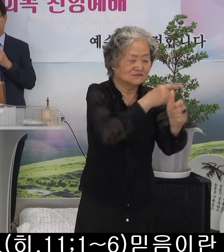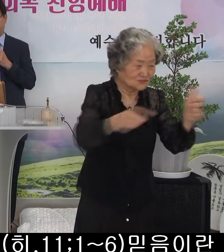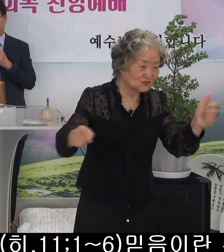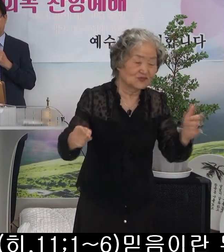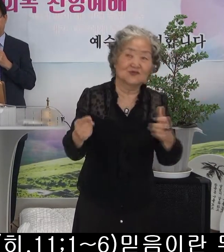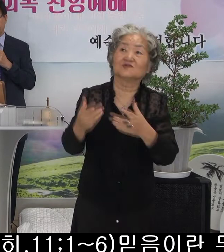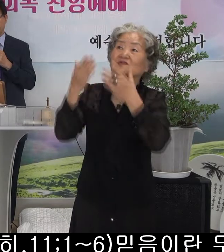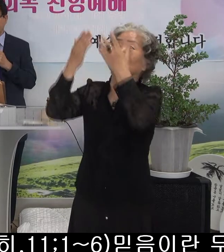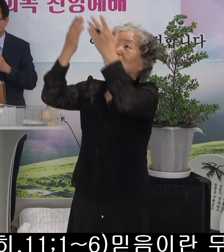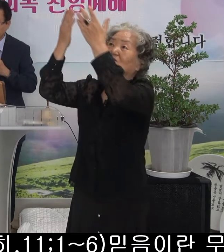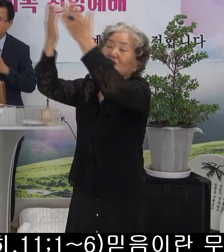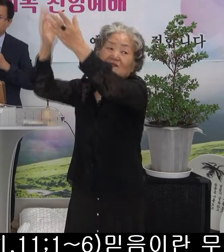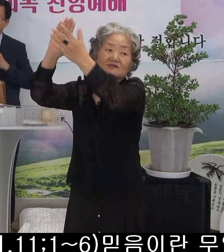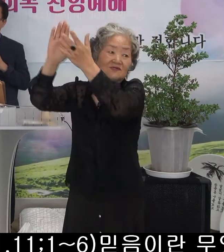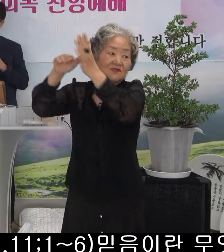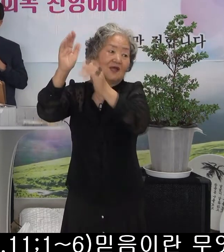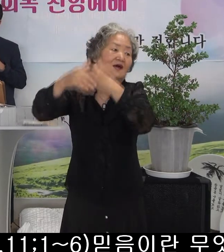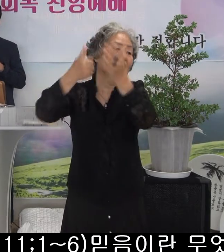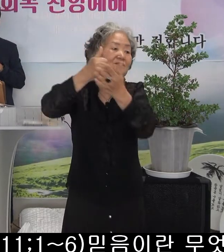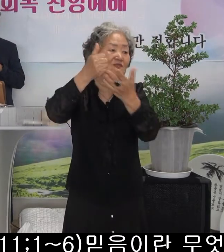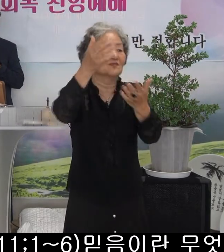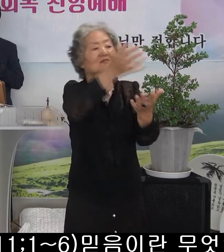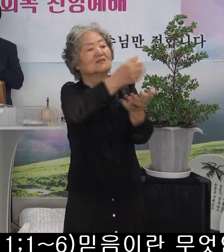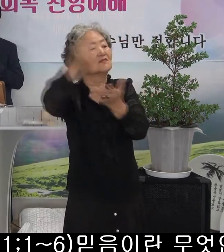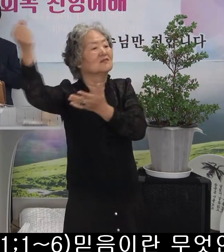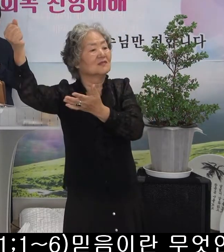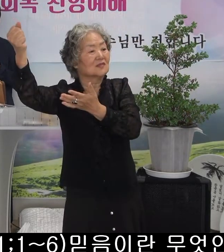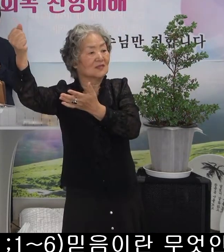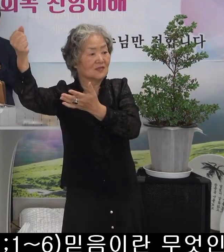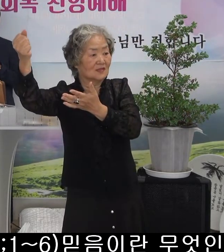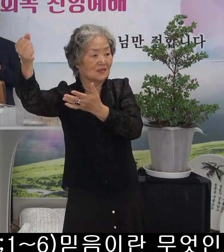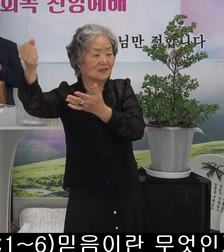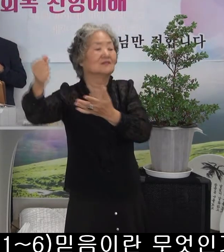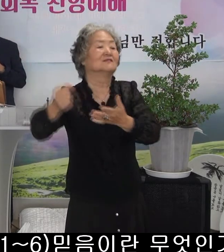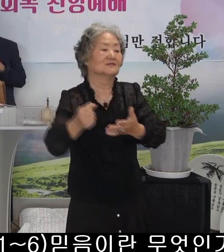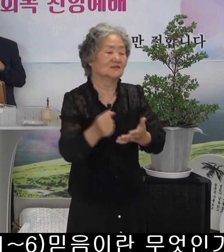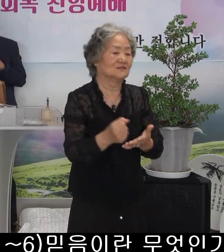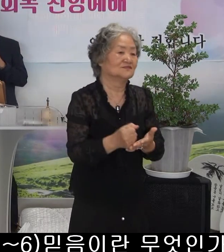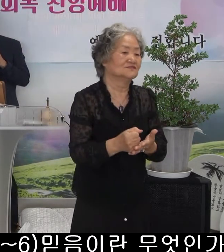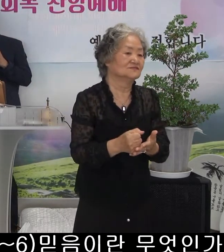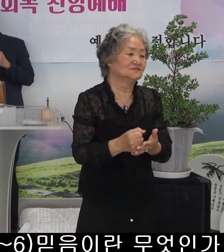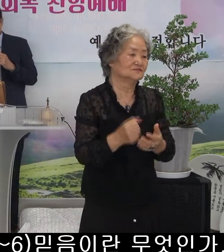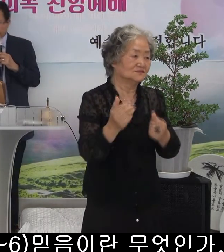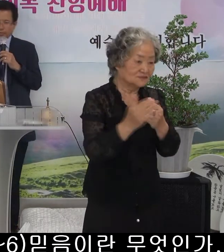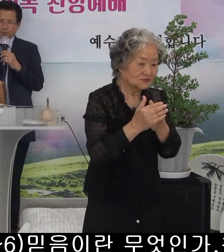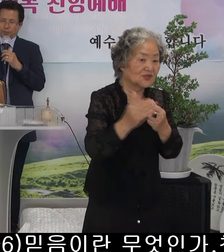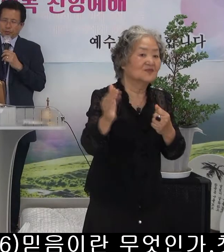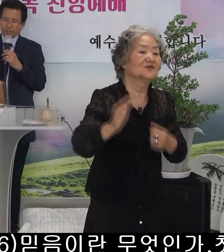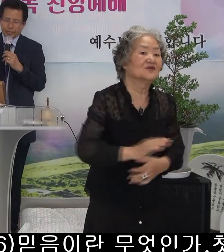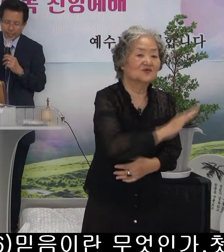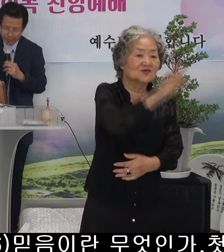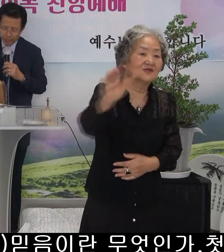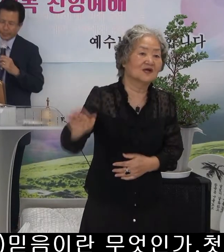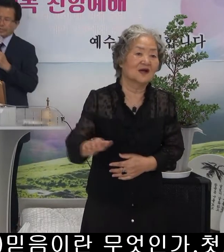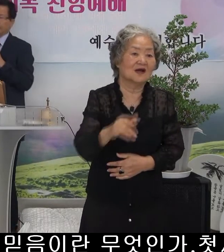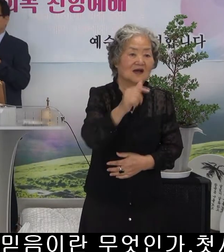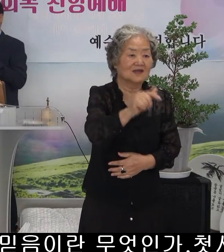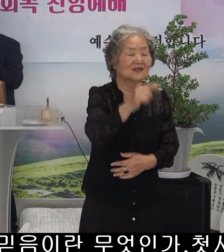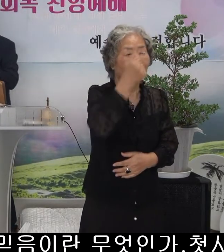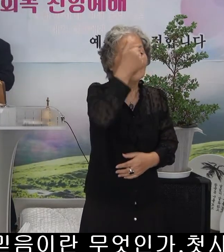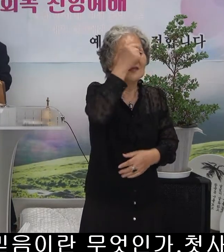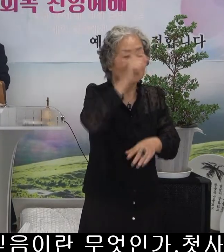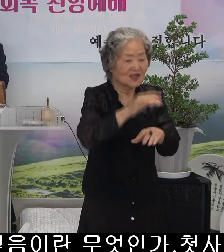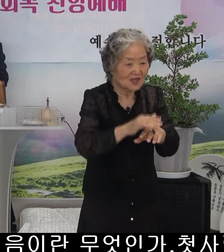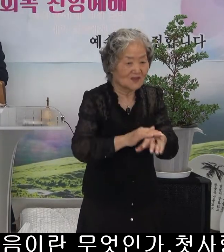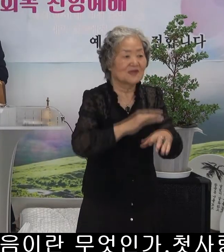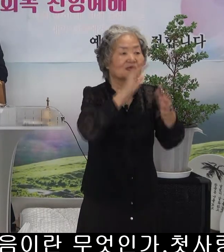얘기죠. 이해되십니까? 아멘? 네. 그래서 우리가 이 예배 시간에도 비록 한 시간이 안 되는 이 짧은